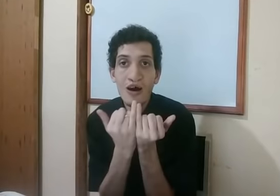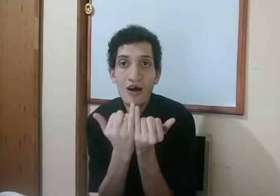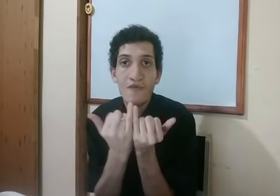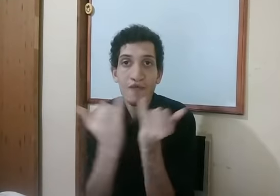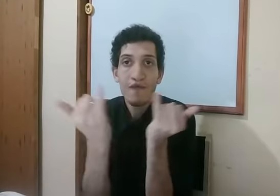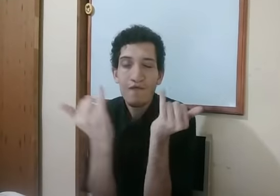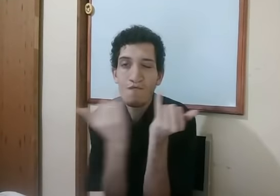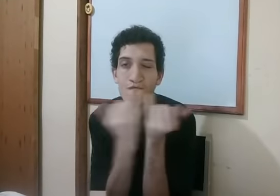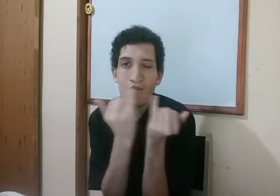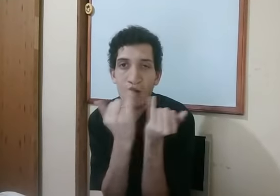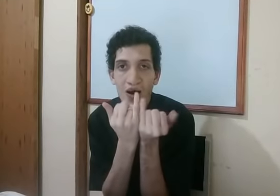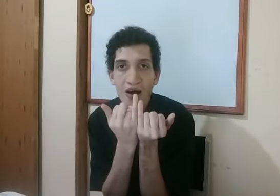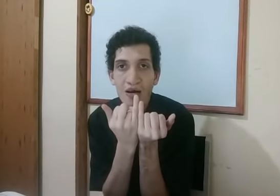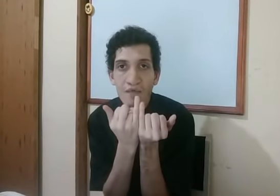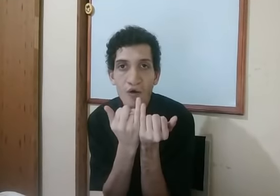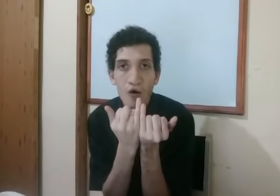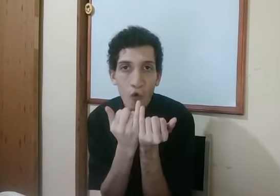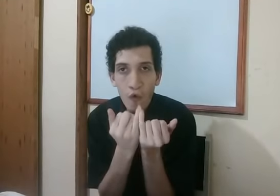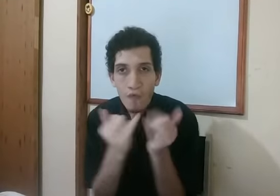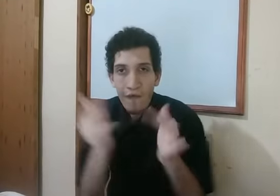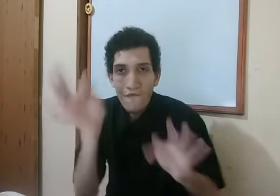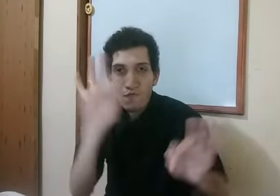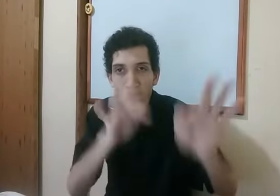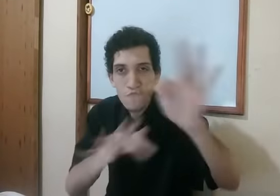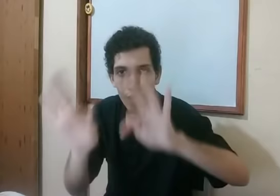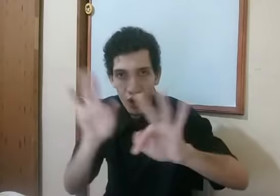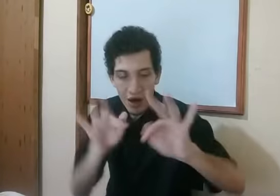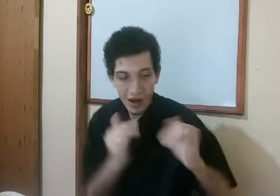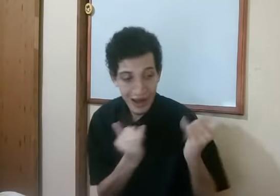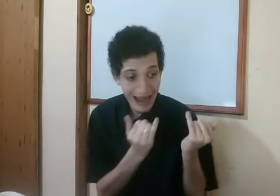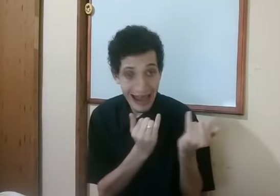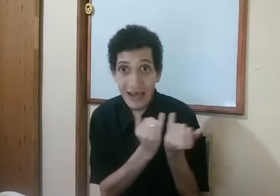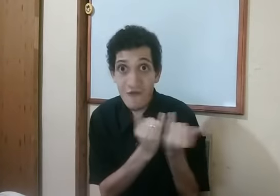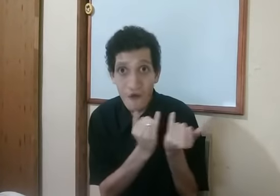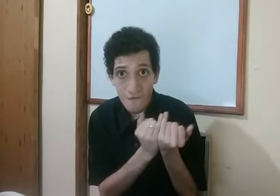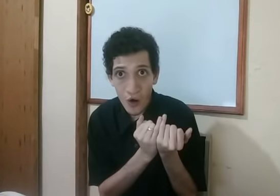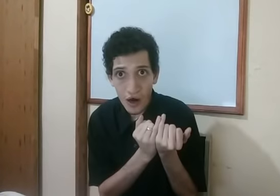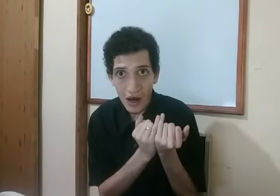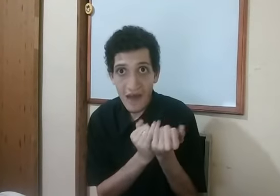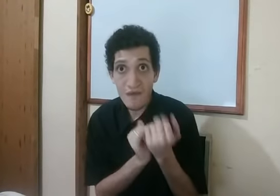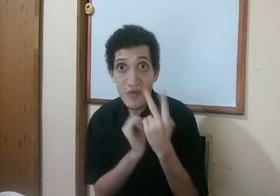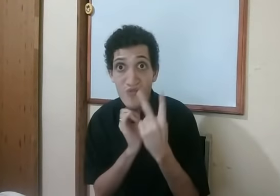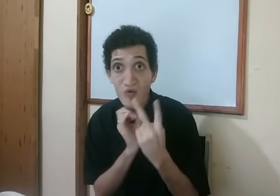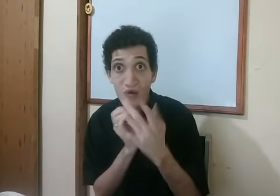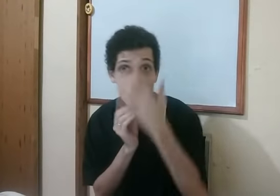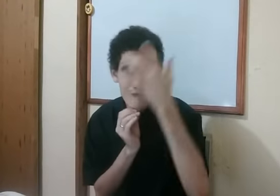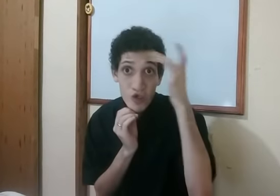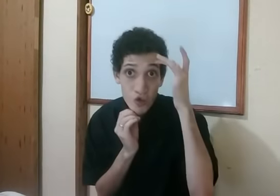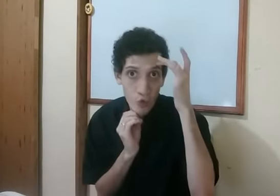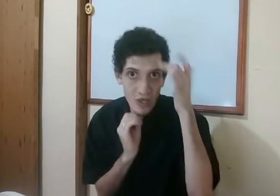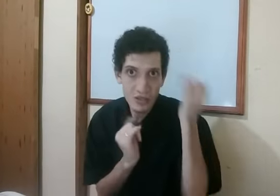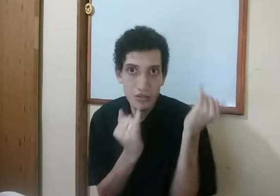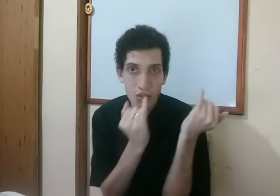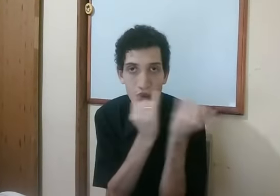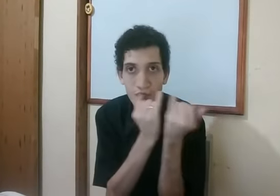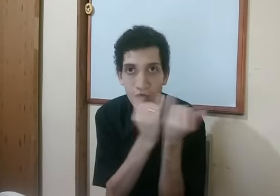Popoca. Popoca. Ou popoca. Esse popoca é quando é duas pessoas. Não